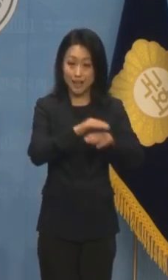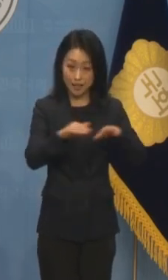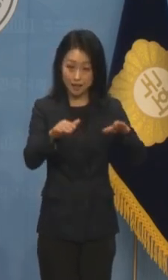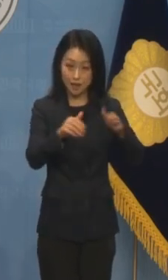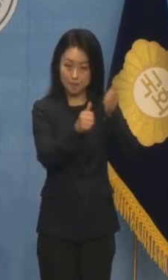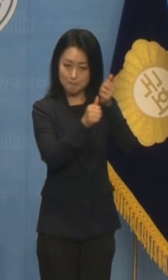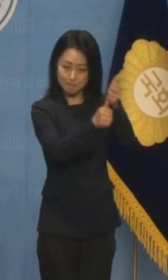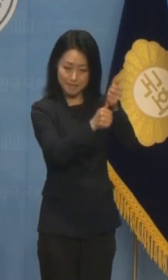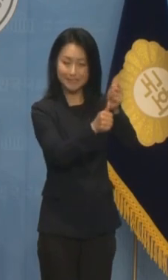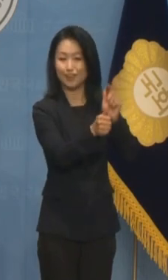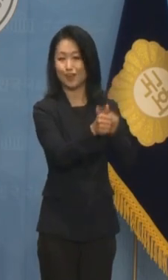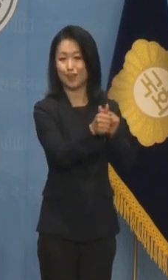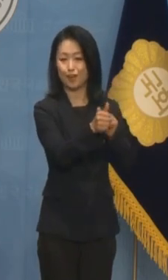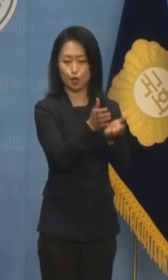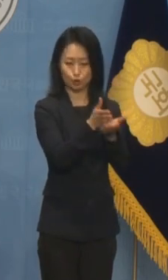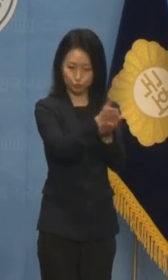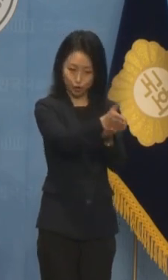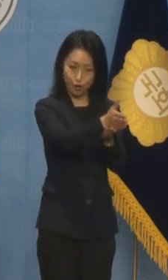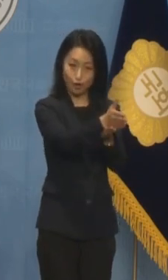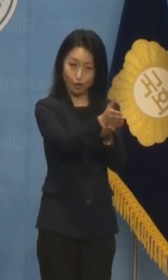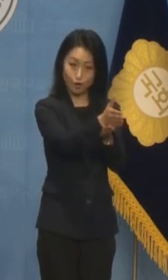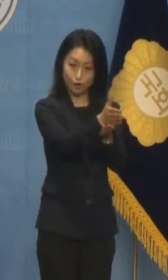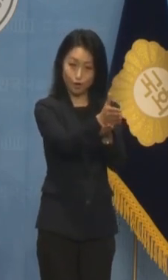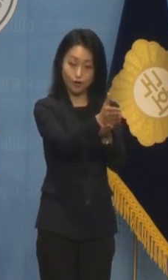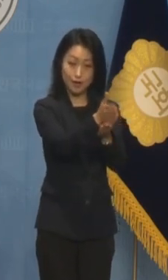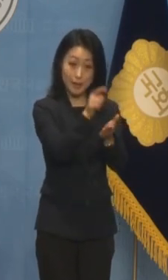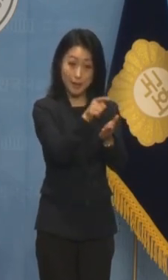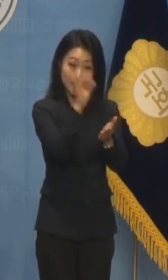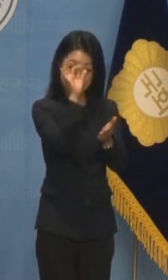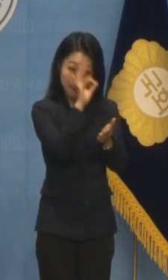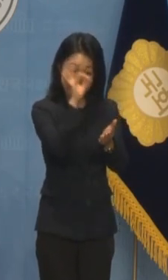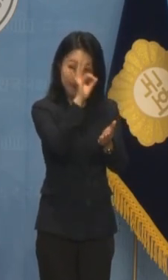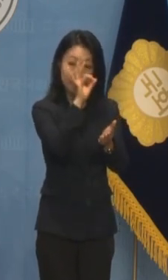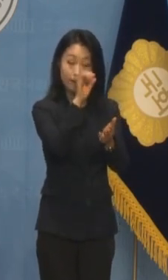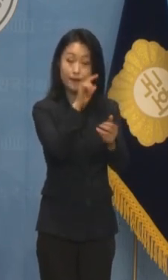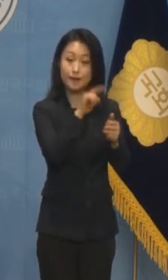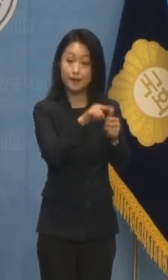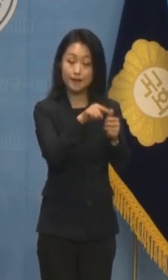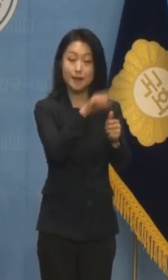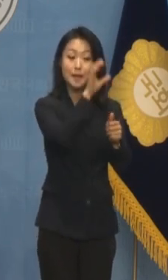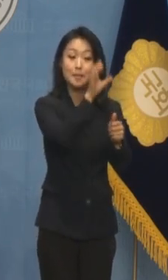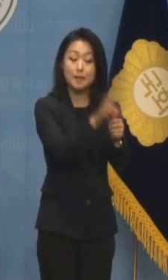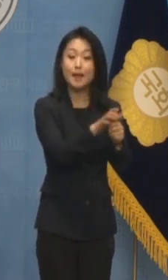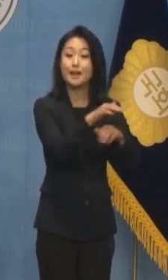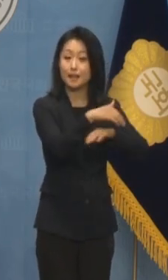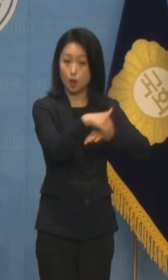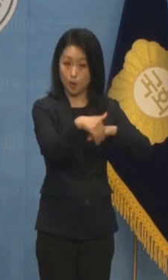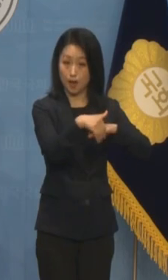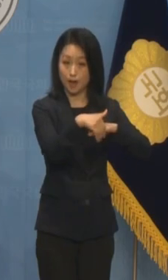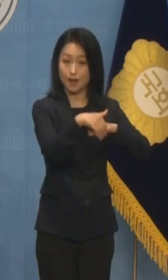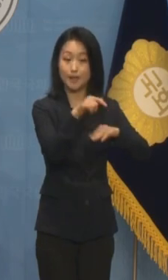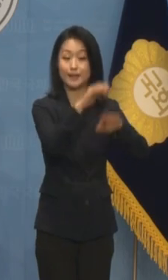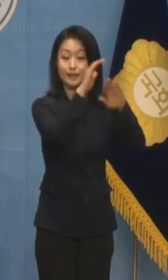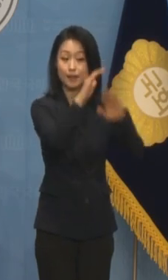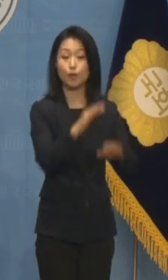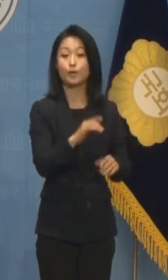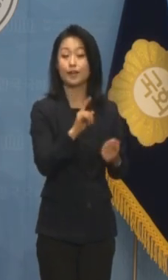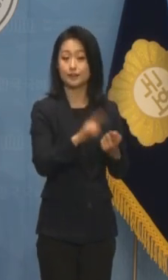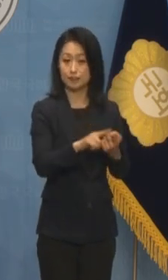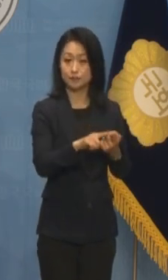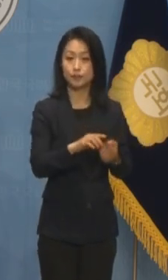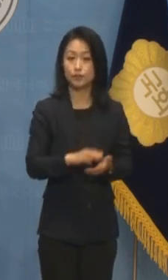보입니다. 윤석열 대통령이 취임 2주년 기자회견에서 저출생 대응 기획부 신설 계획을